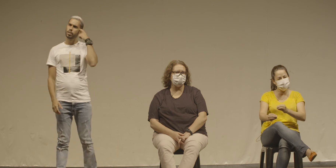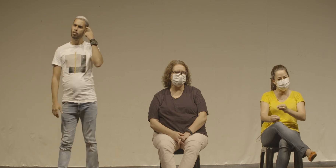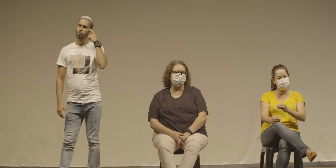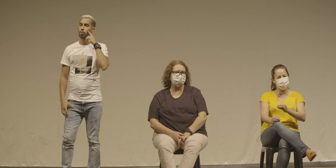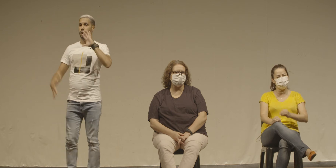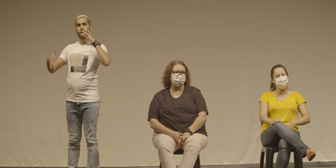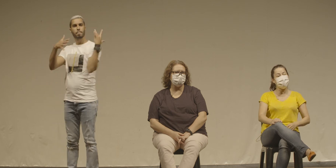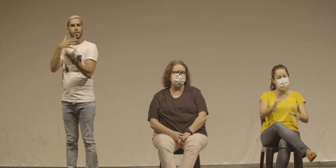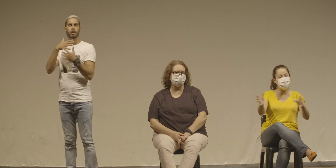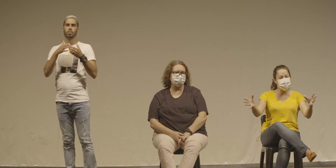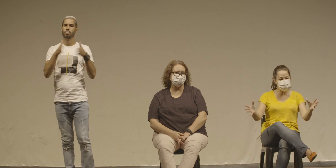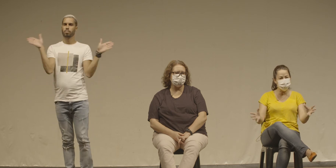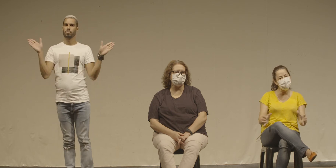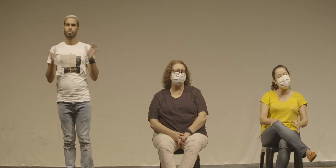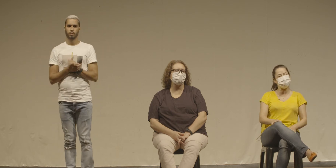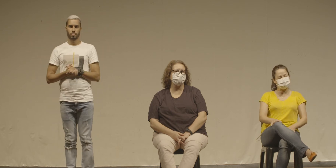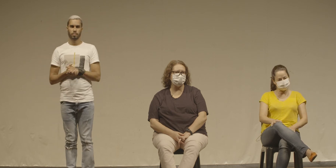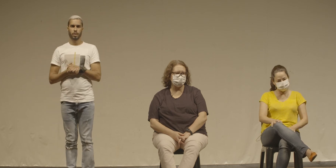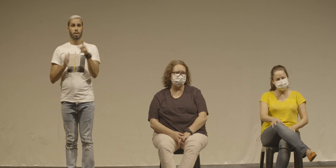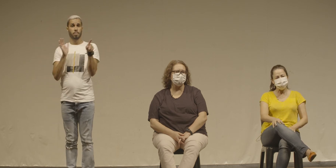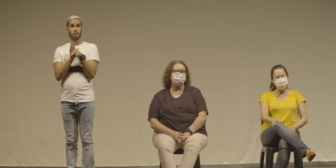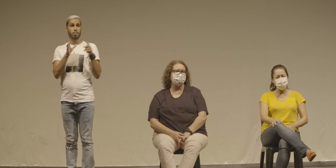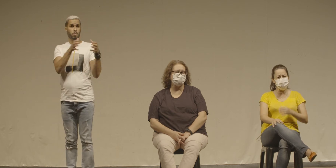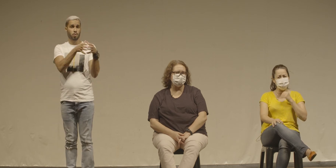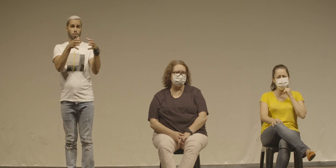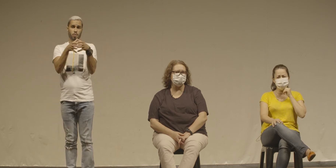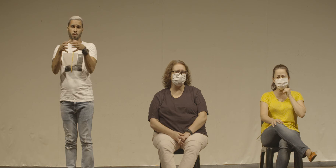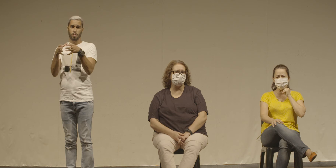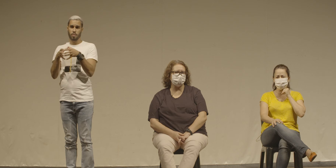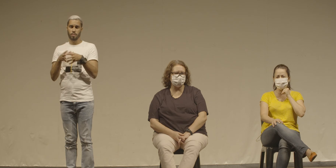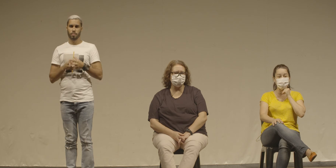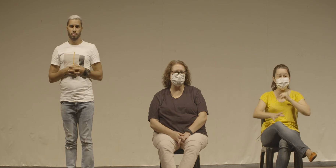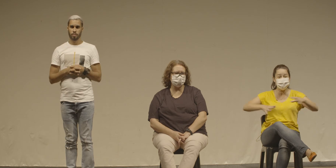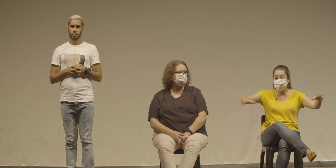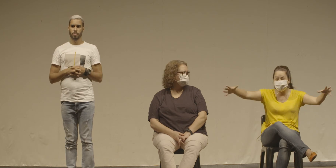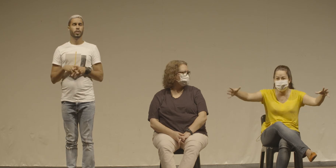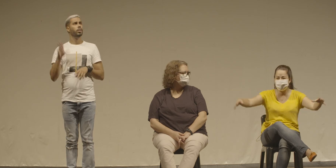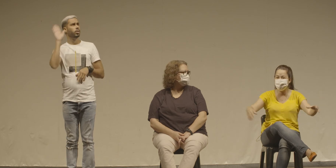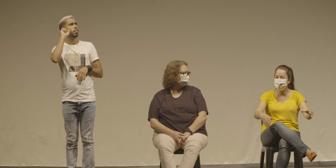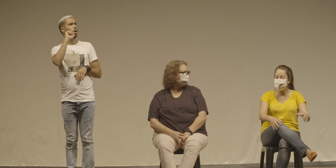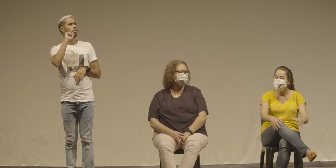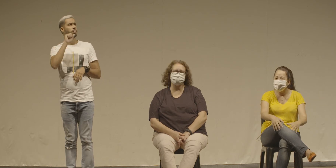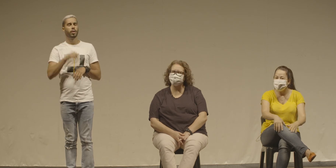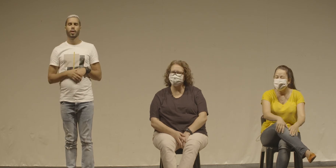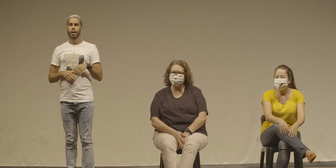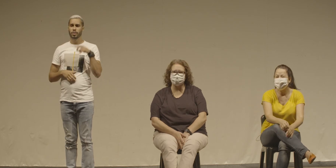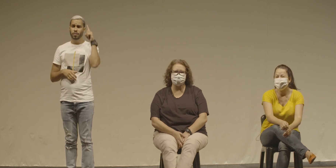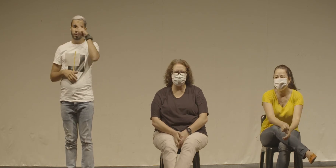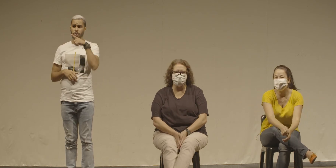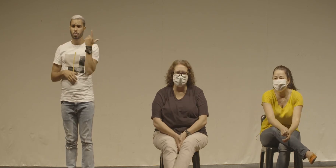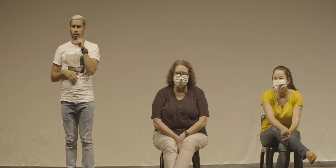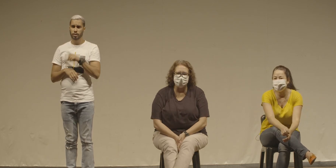essa divulgação. De nicho, Porque é muito difícil, né, conseguir atingir. Fiquei